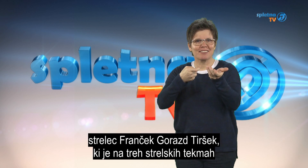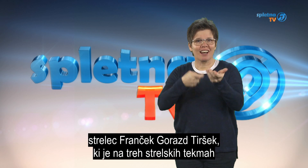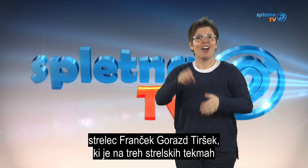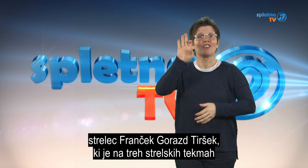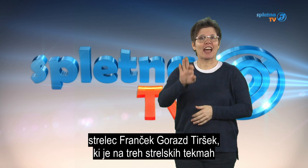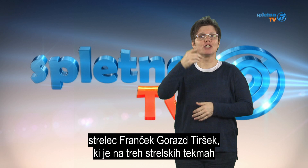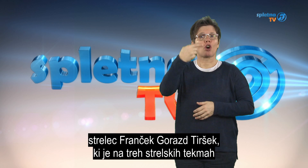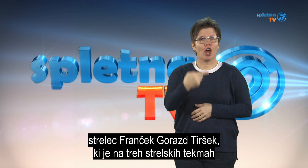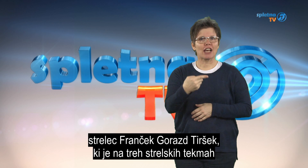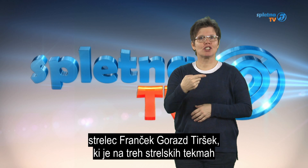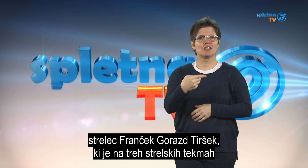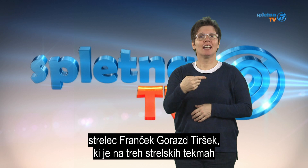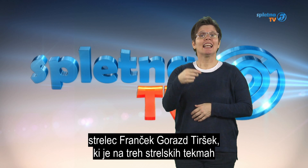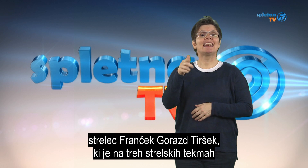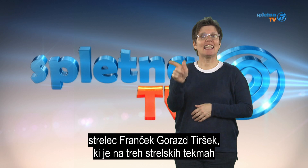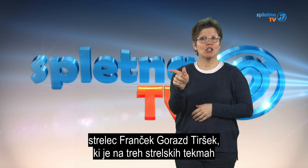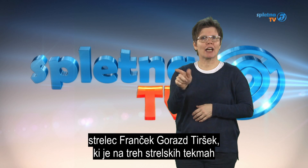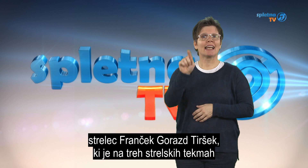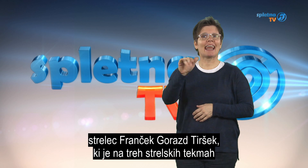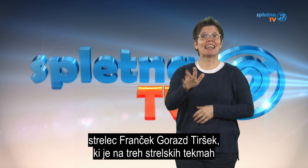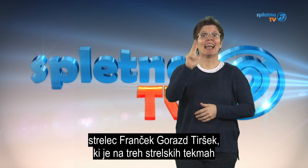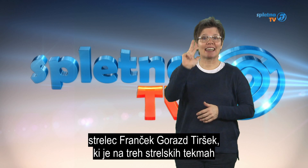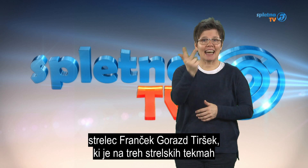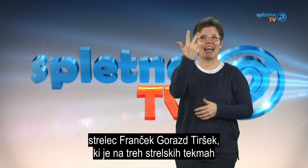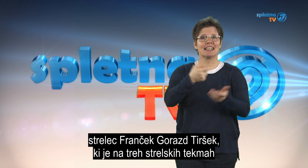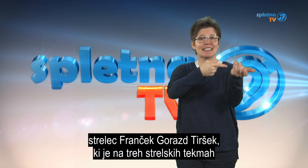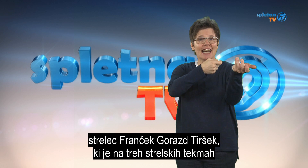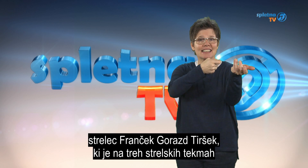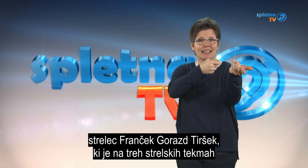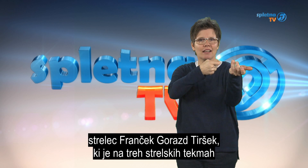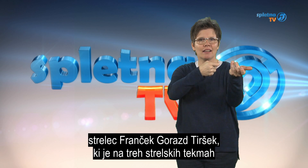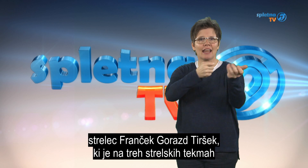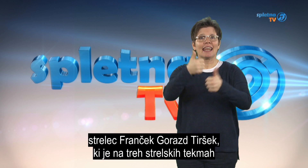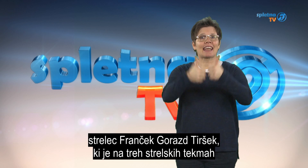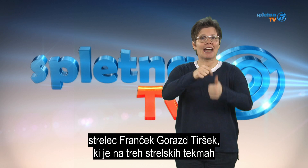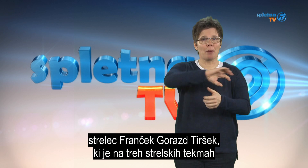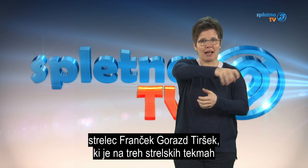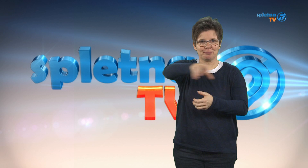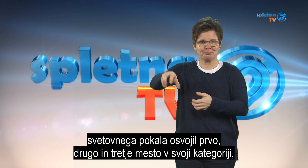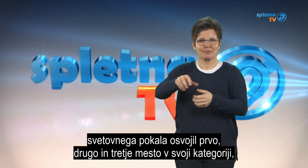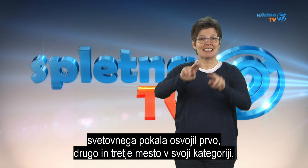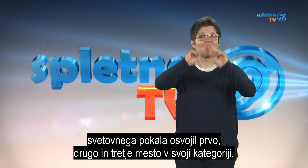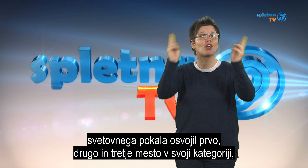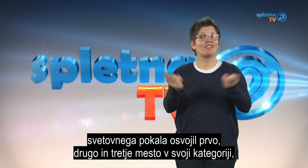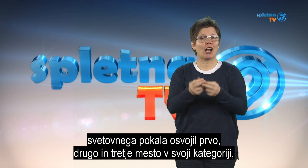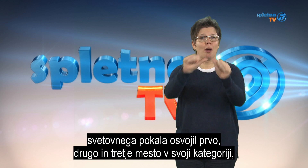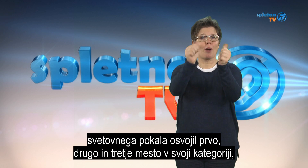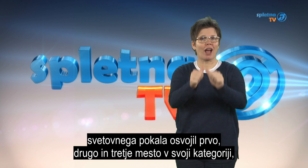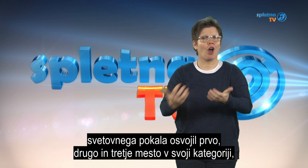3 strelskih tekmah svetovnega pokala osvojil 1., 2. in 3. mesto v svoji kategoriji. Ima pa tudi